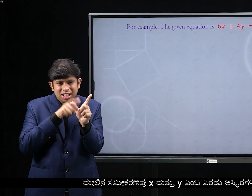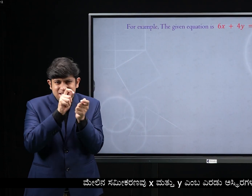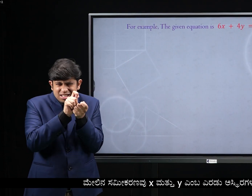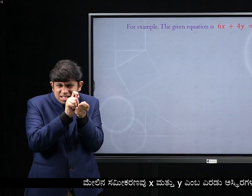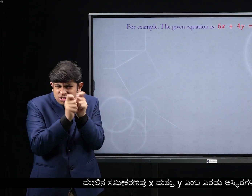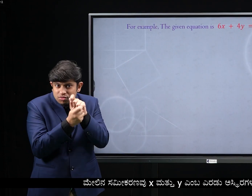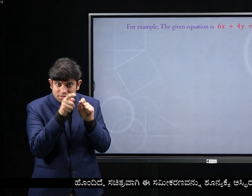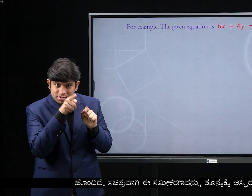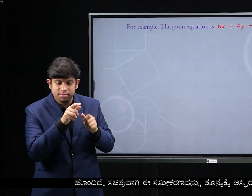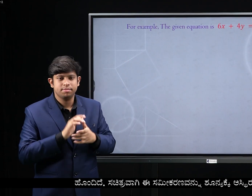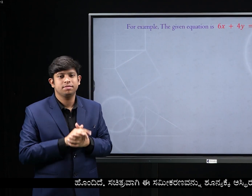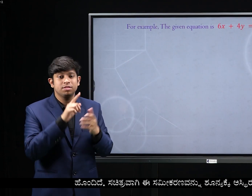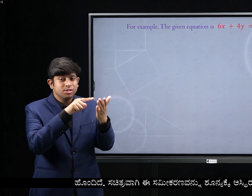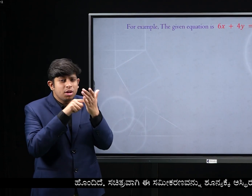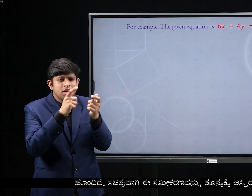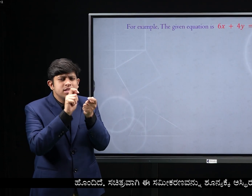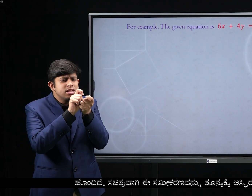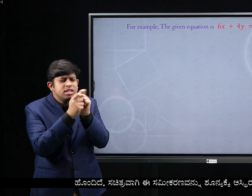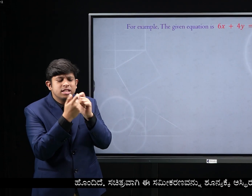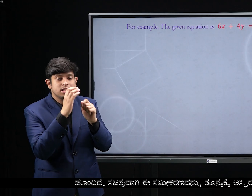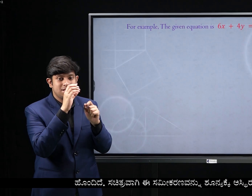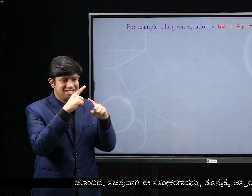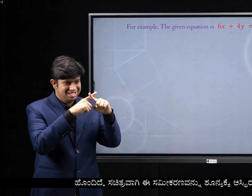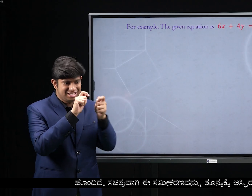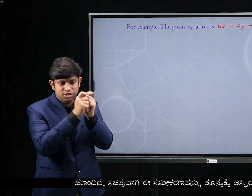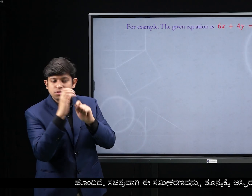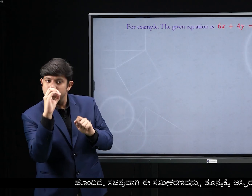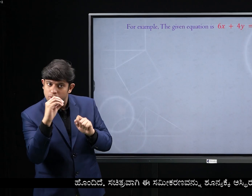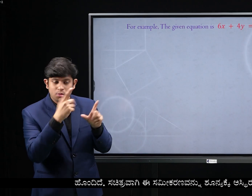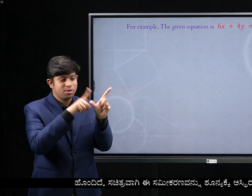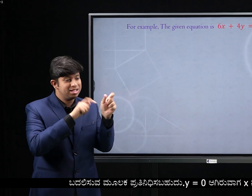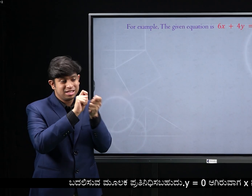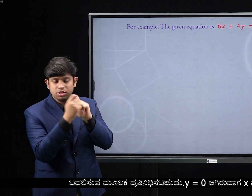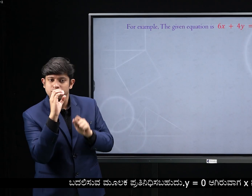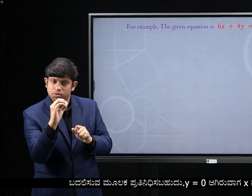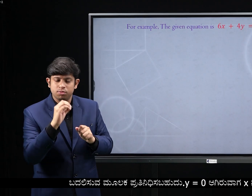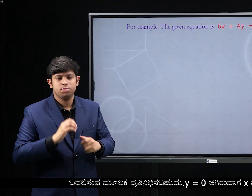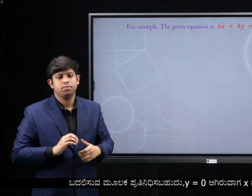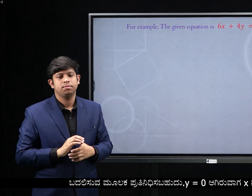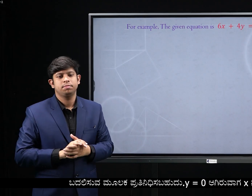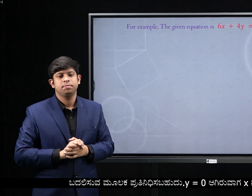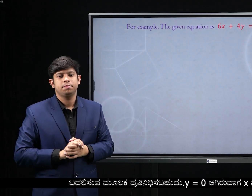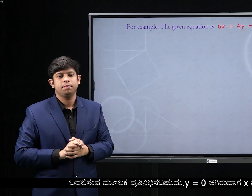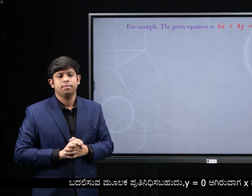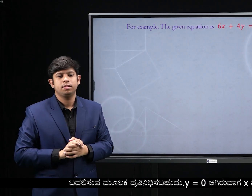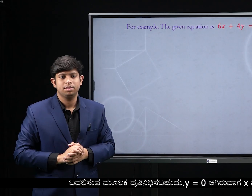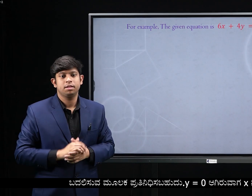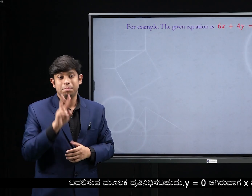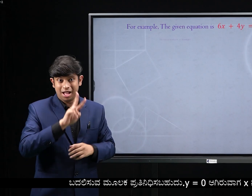ಹೊಂದಿದೆ. ಸಚಿತ್ರವಾಗಿ ಈ ಸಮೀಕರಣವನ್ನು ಶೂನ್ಯಕ್ಕೆ ಅಸ್ಥಿರಗಳನ್ನು ಬದಲಿಸುವ ಮೂಲಕ ಪ್ರತಿನಿಧಿಸಬಹುದು. y =